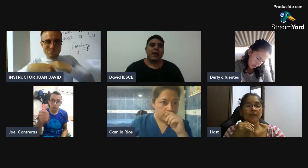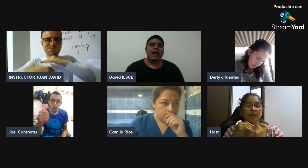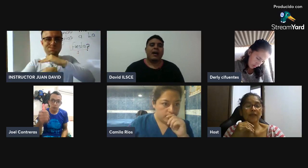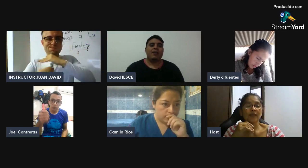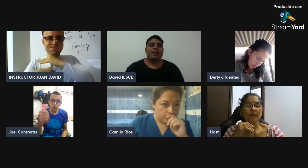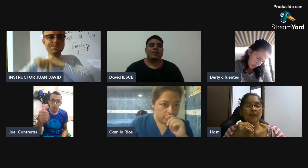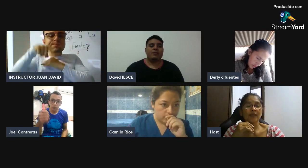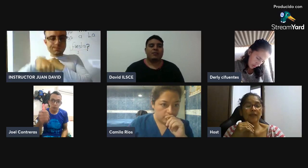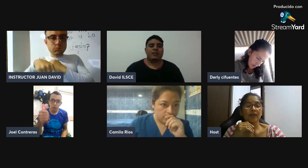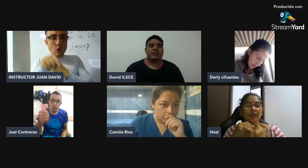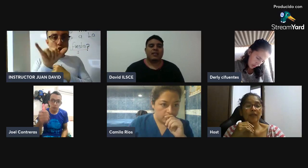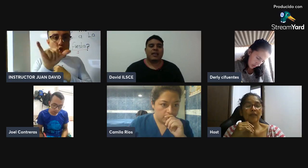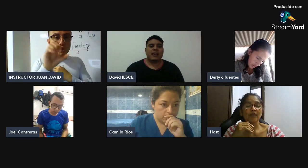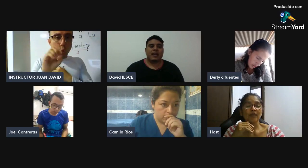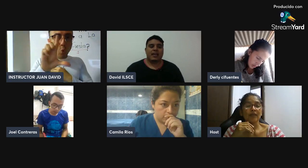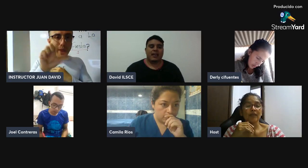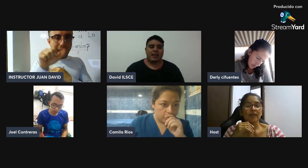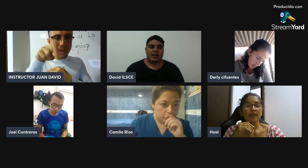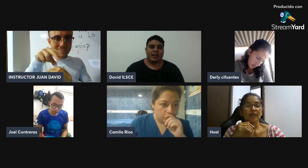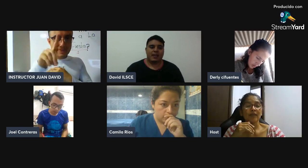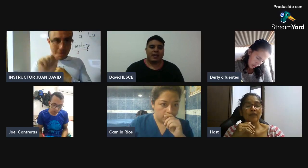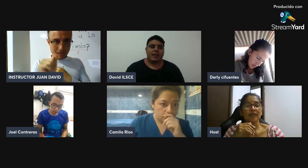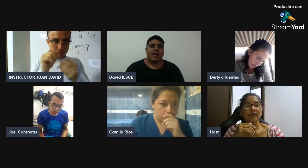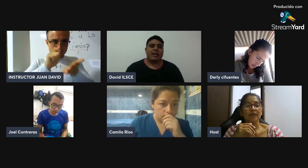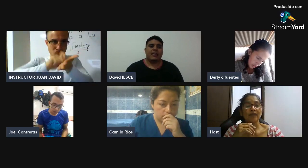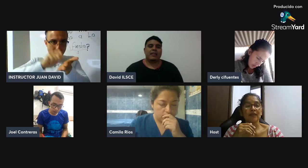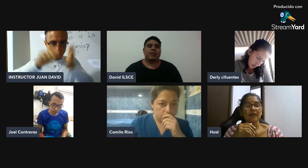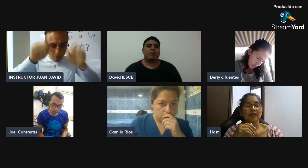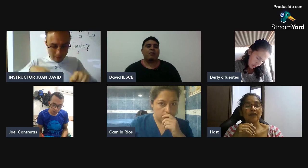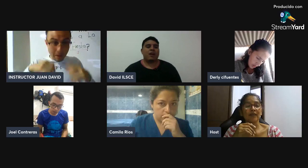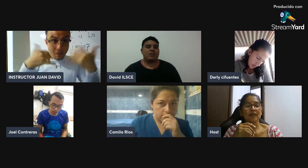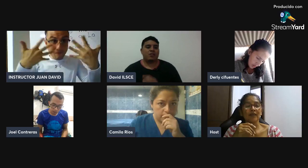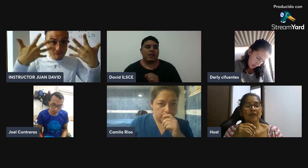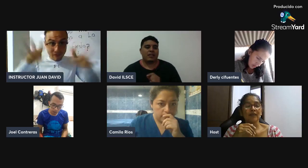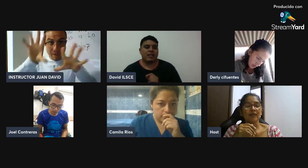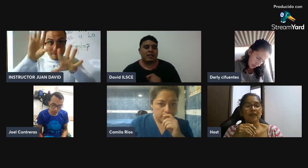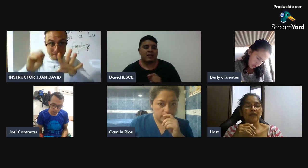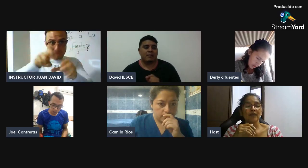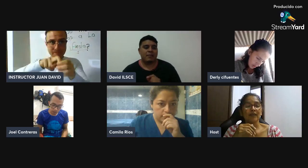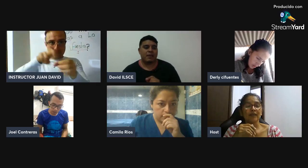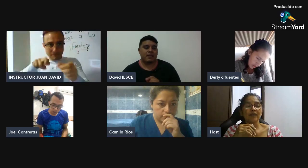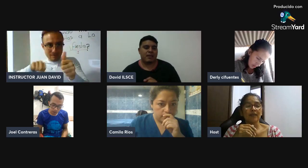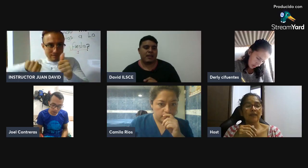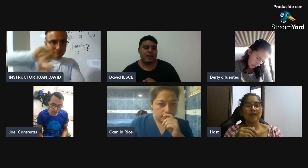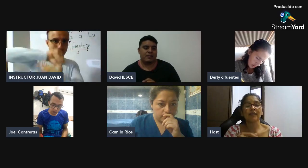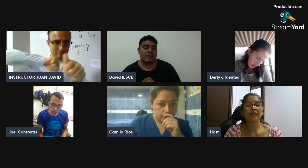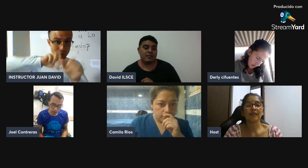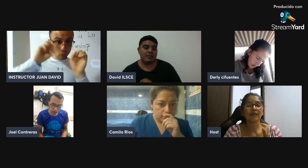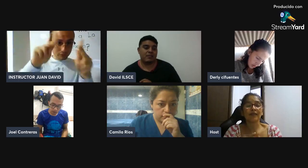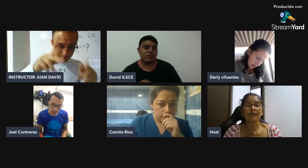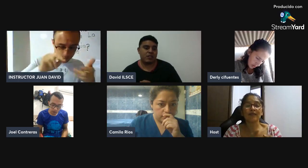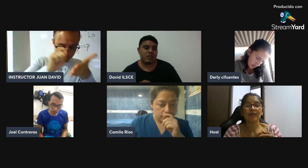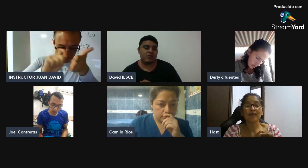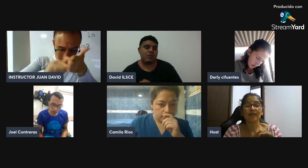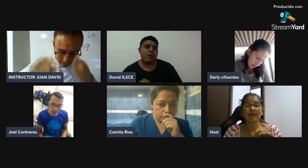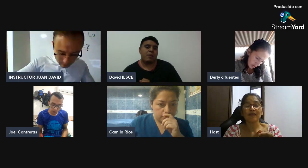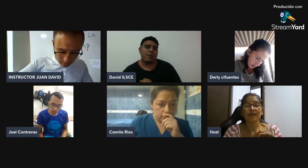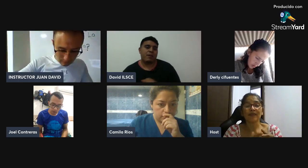ahora entonces aquí tengo a yolanda mientras si está escuchando puedes ir